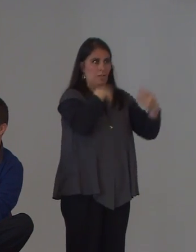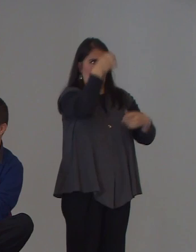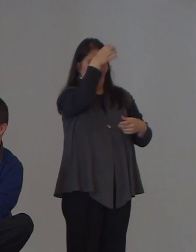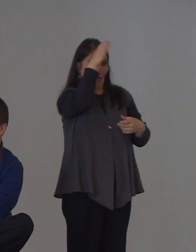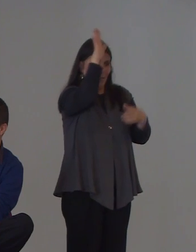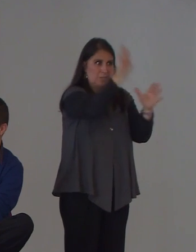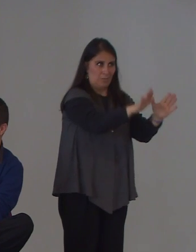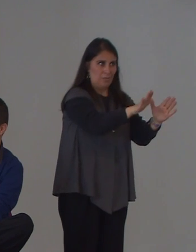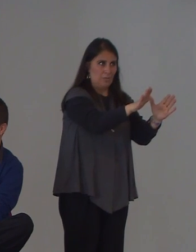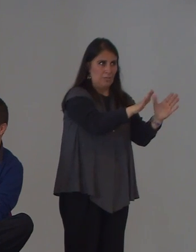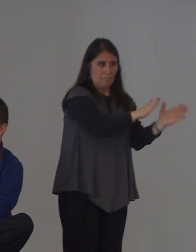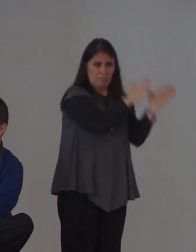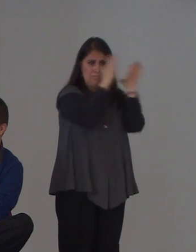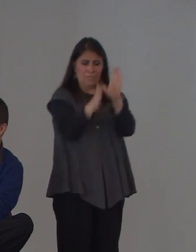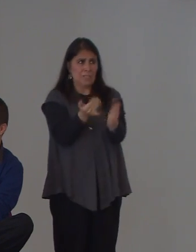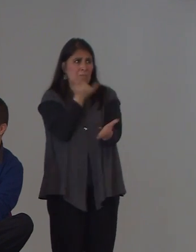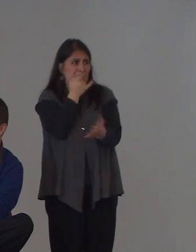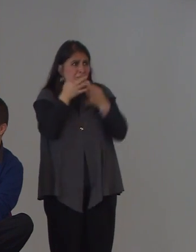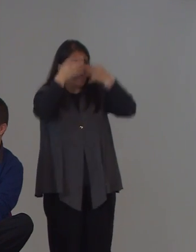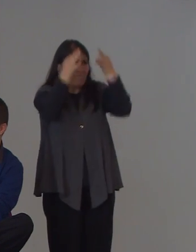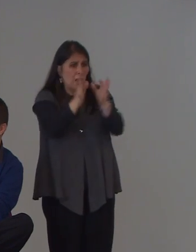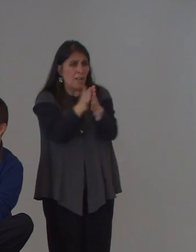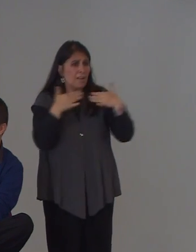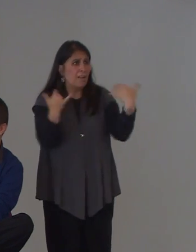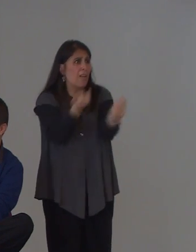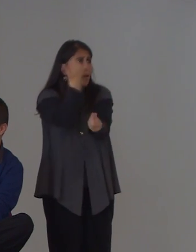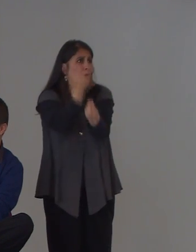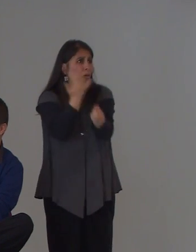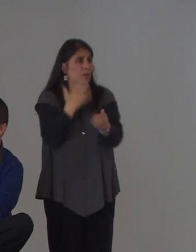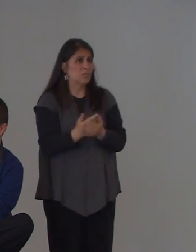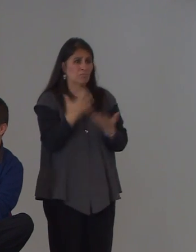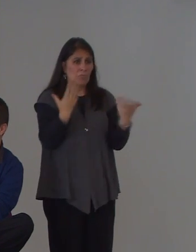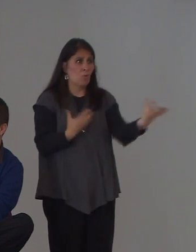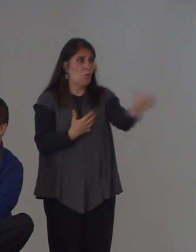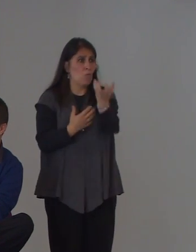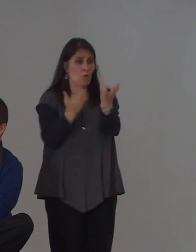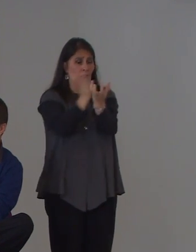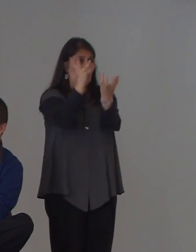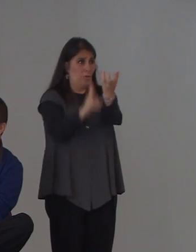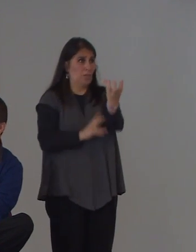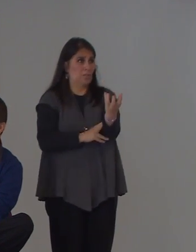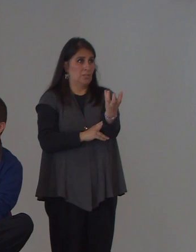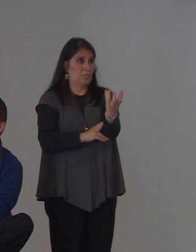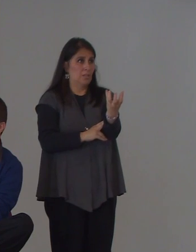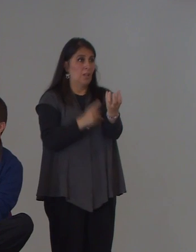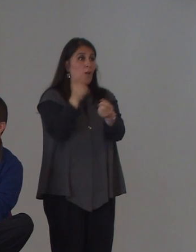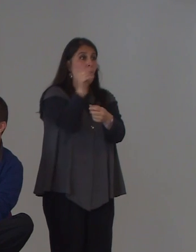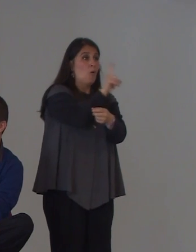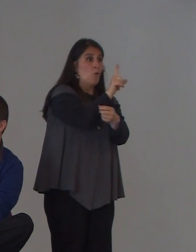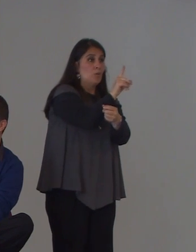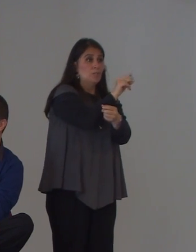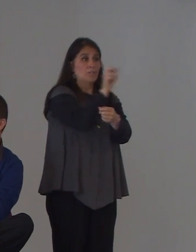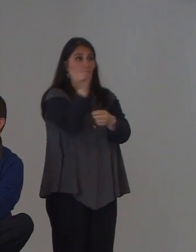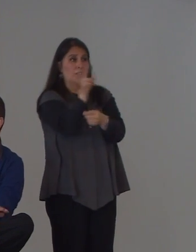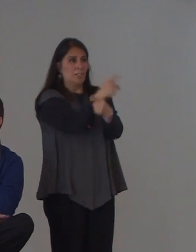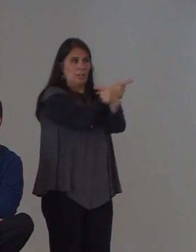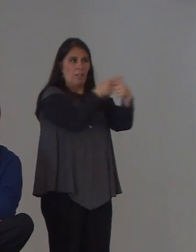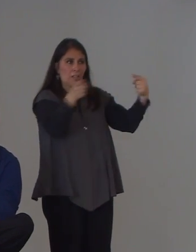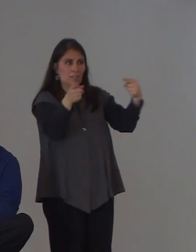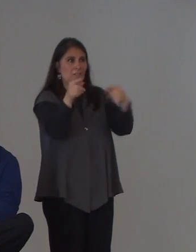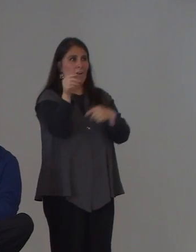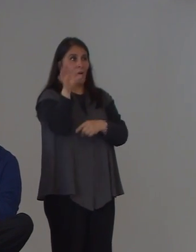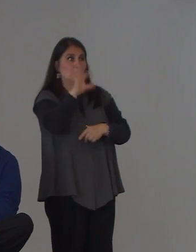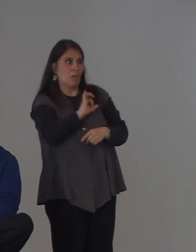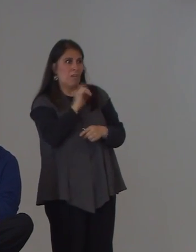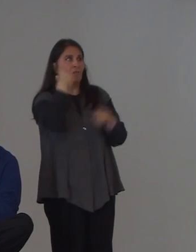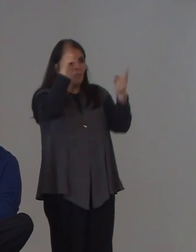conceptualizadas. Y lo que pasa en concreto cuando uno se encuentra con el grupo de estudiantes de lunes a viernes o de sábado a lunes, y